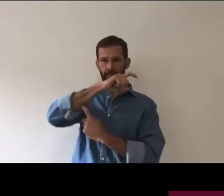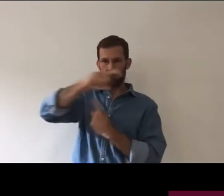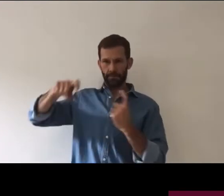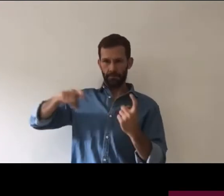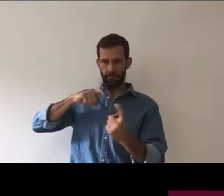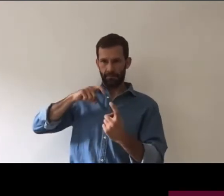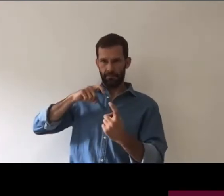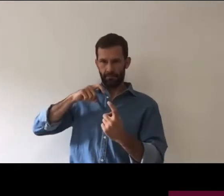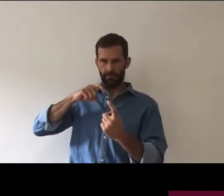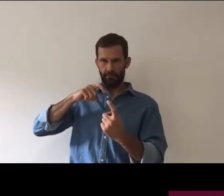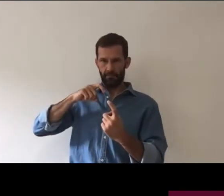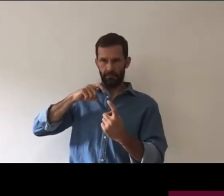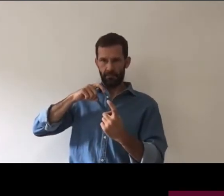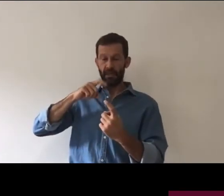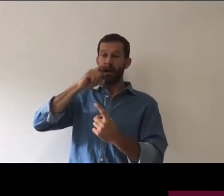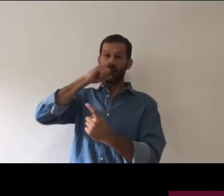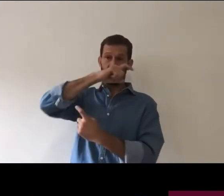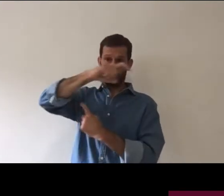seleccionado.